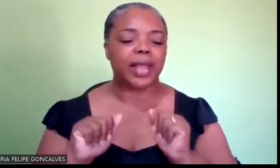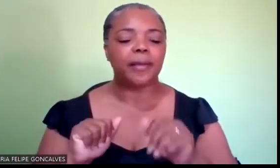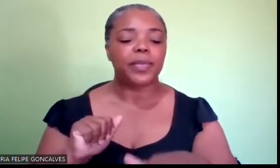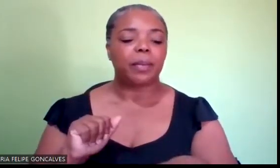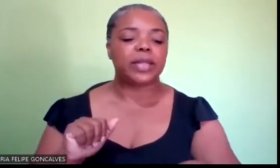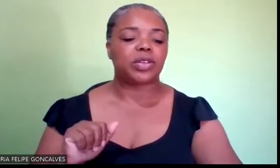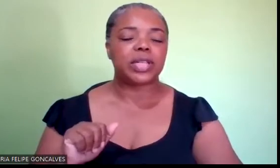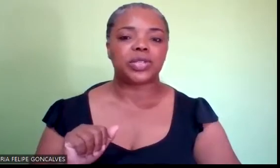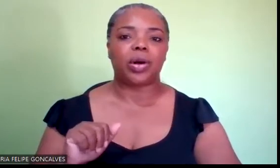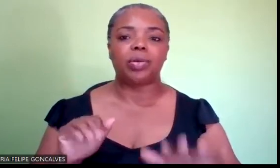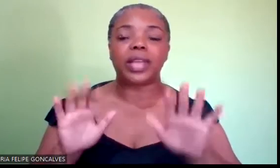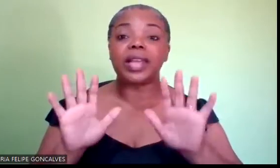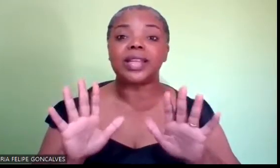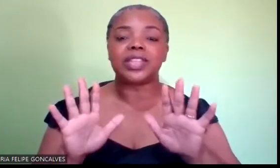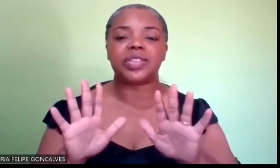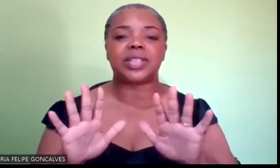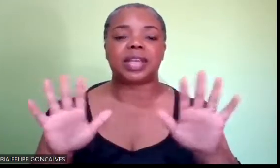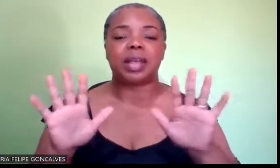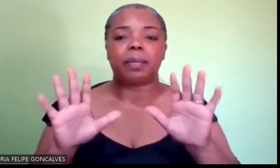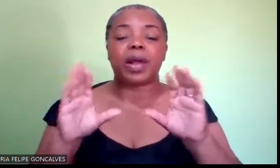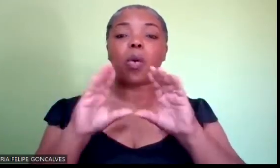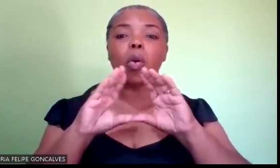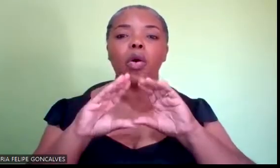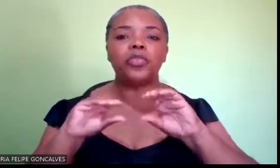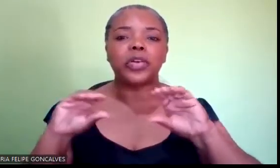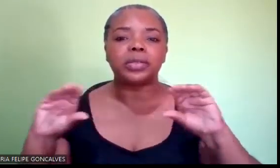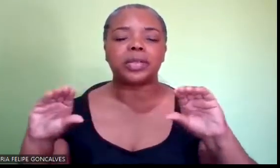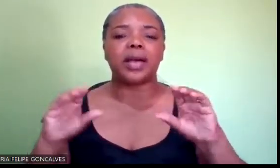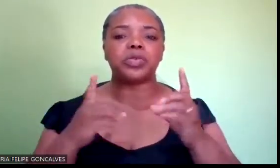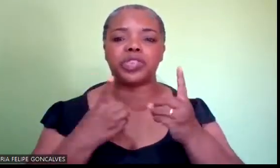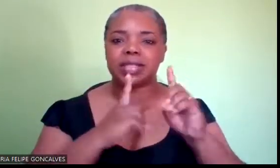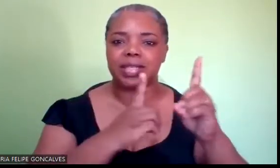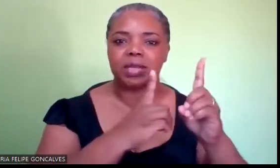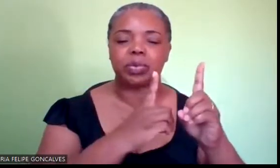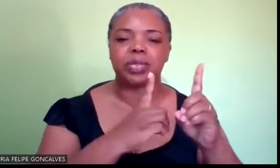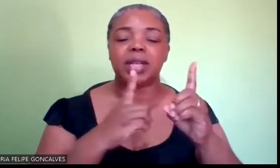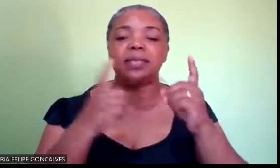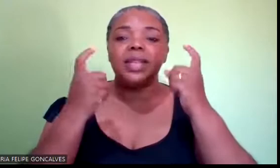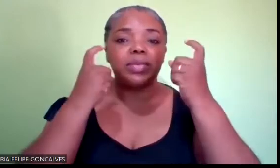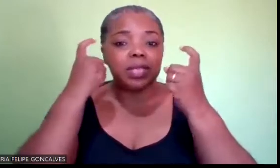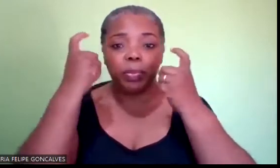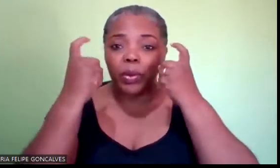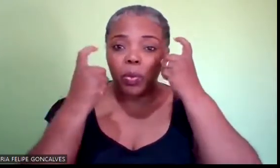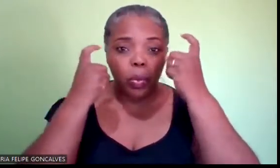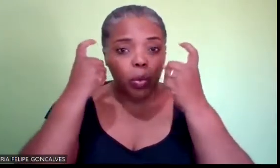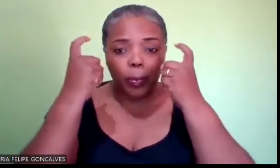né? Mas olha só, o que ele quis dizer? Para confortar os discípulos, não se